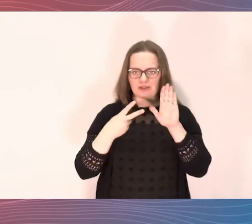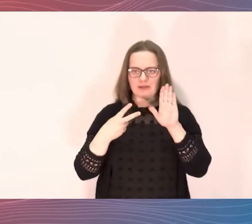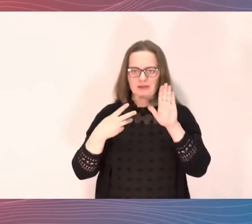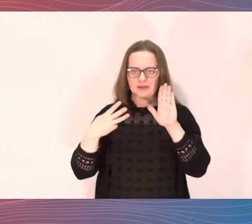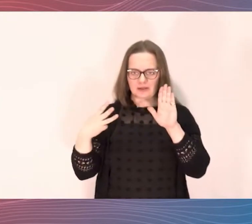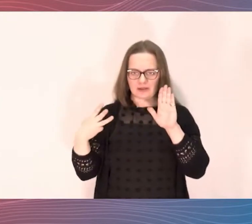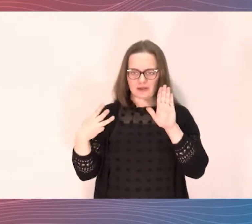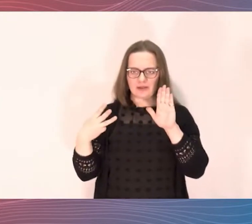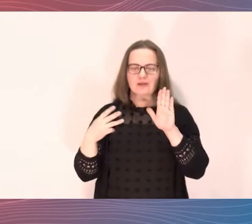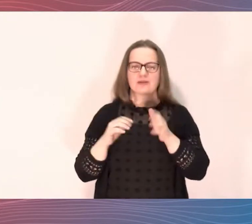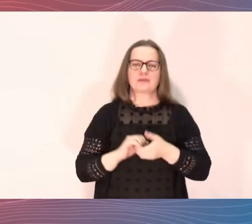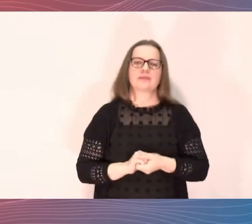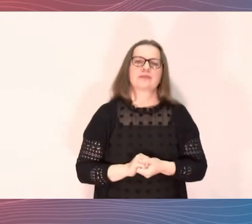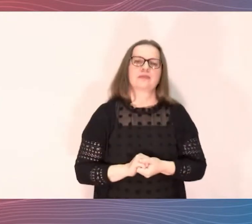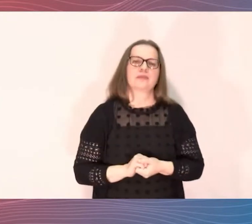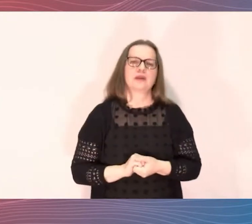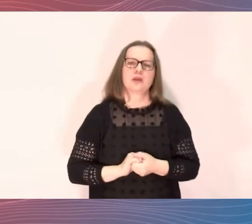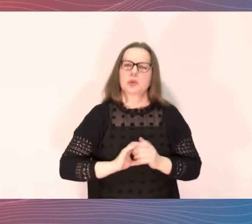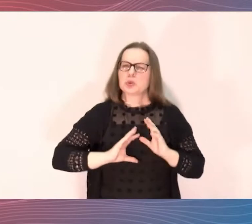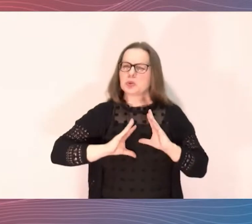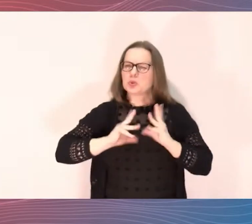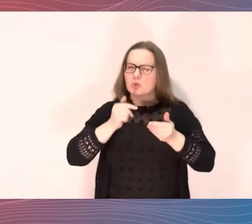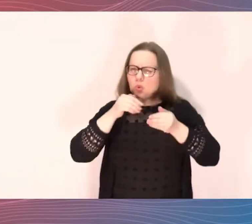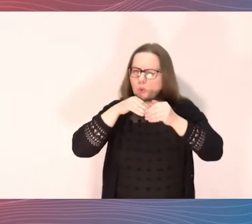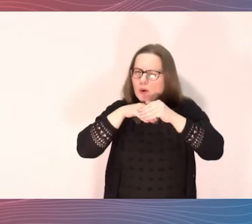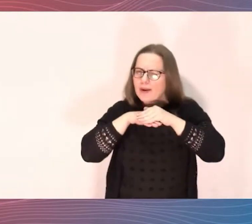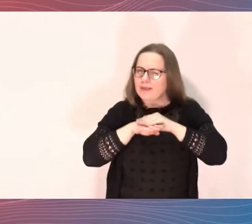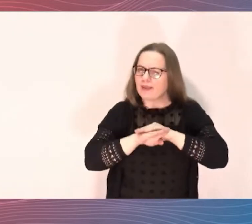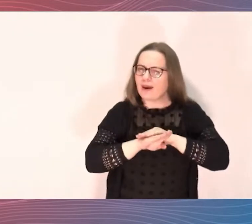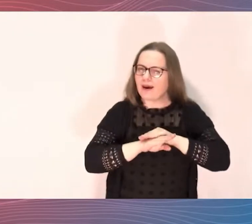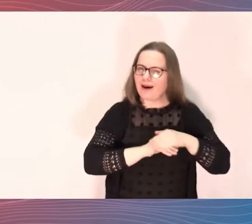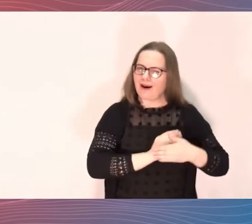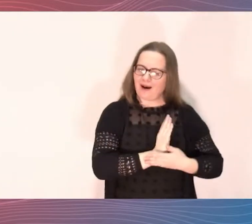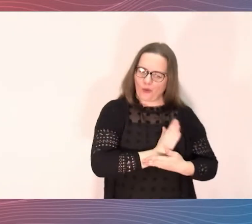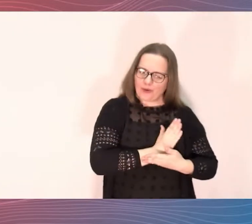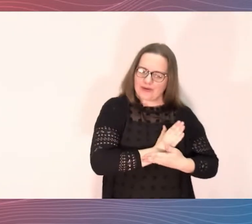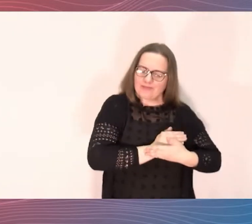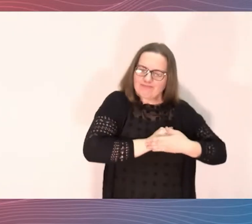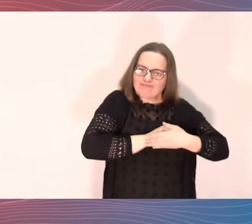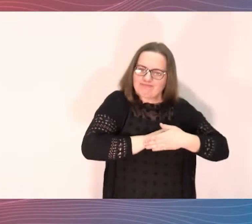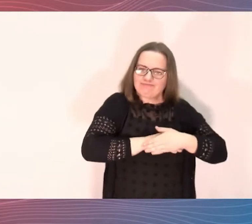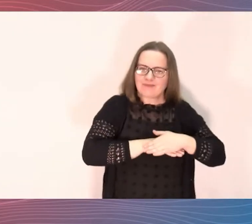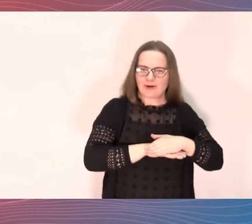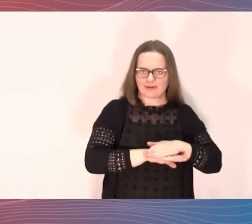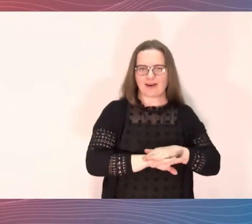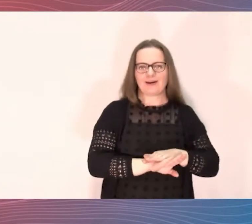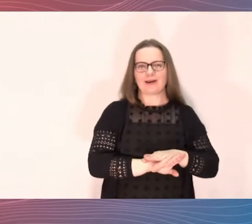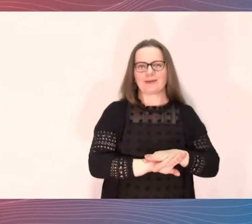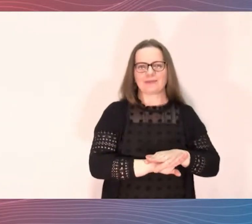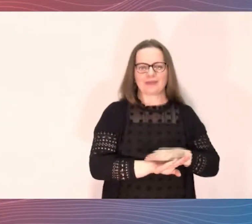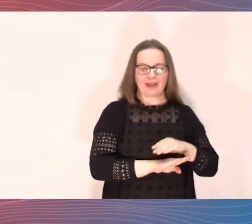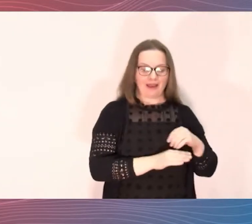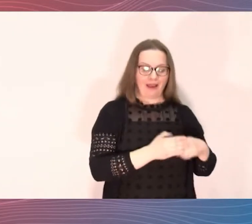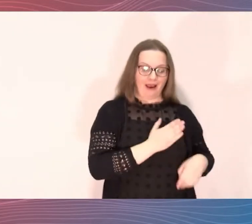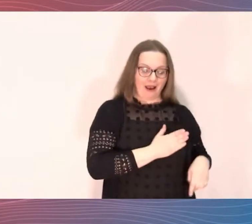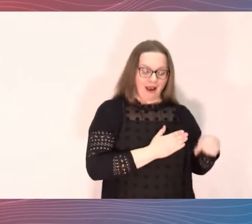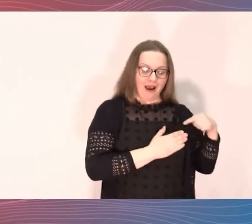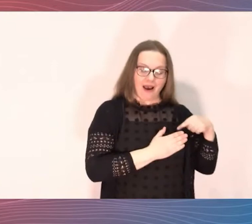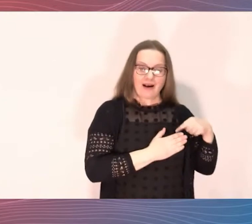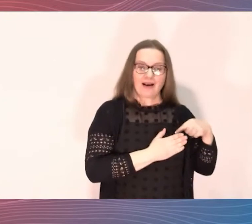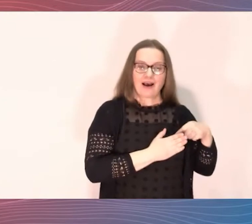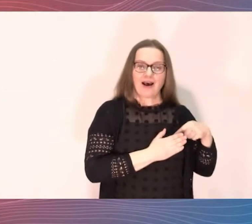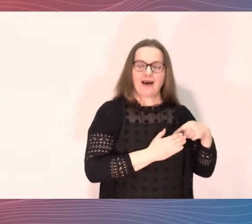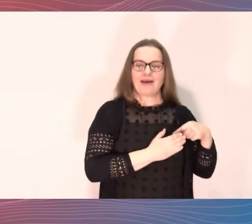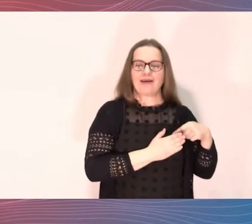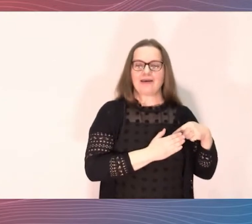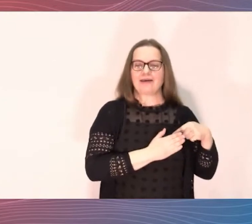Sobre tudo o que se deve guardar, guarda o coração, porque dele procedem